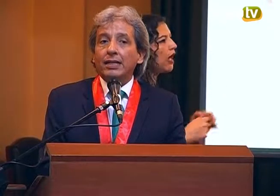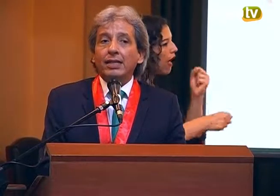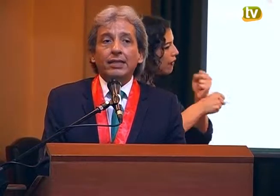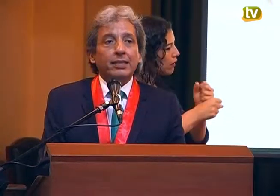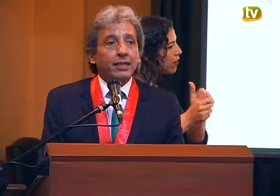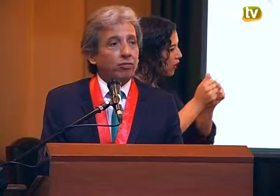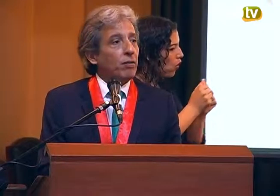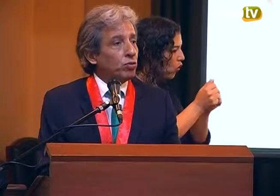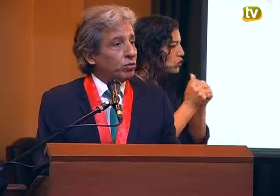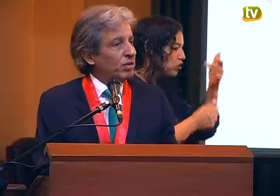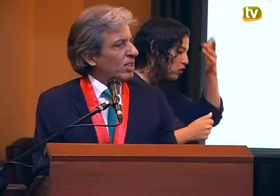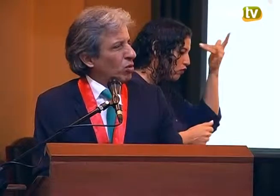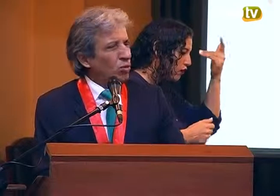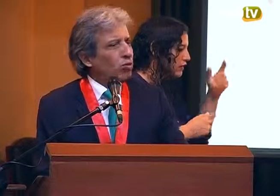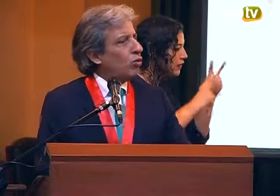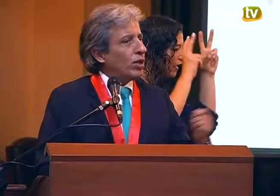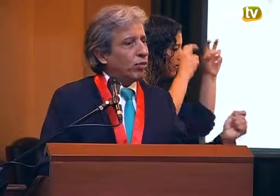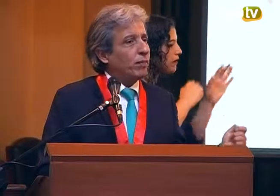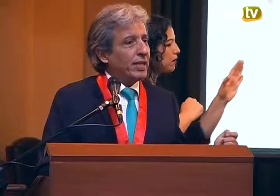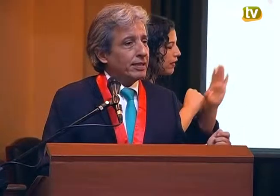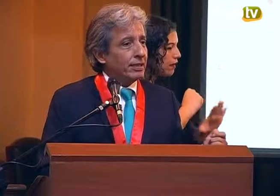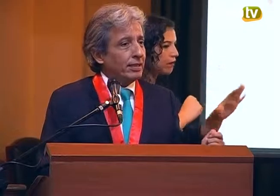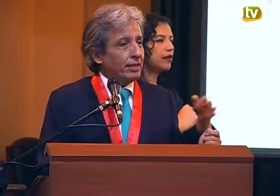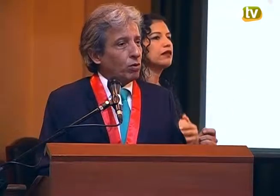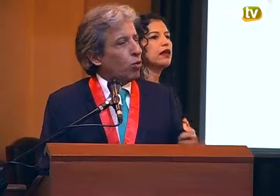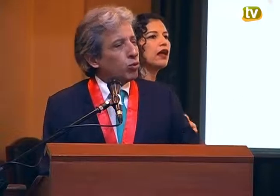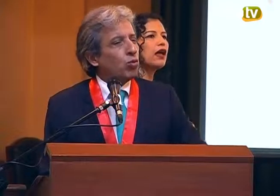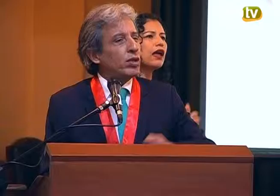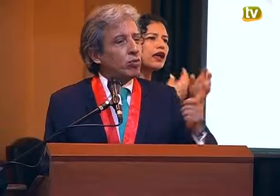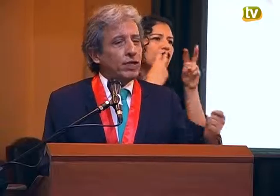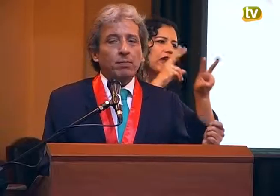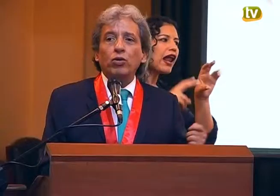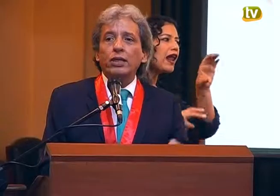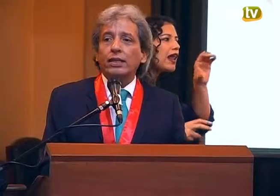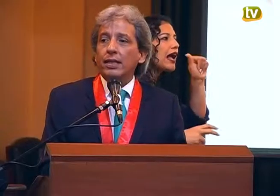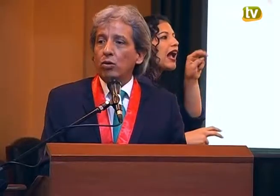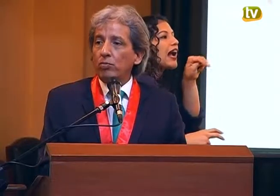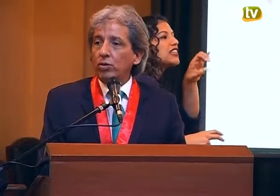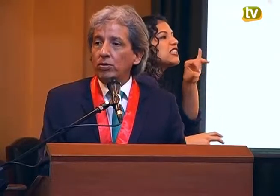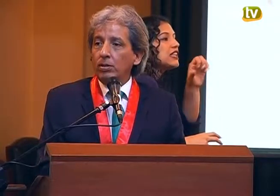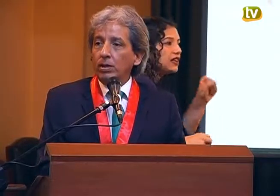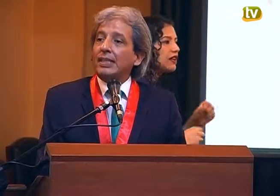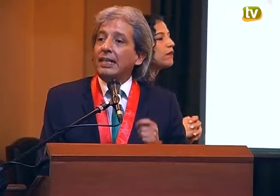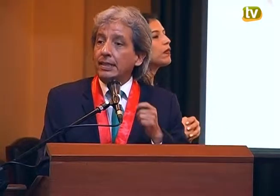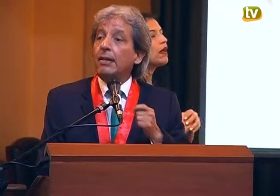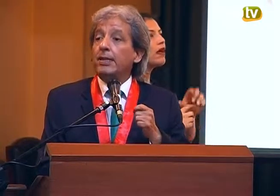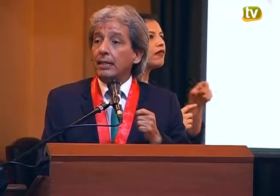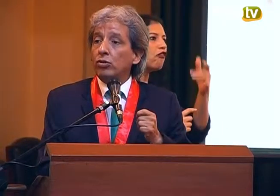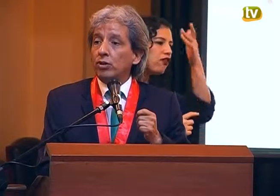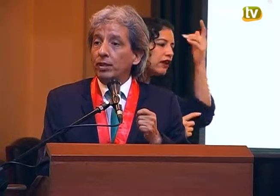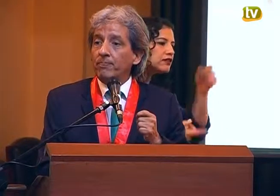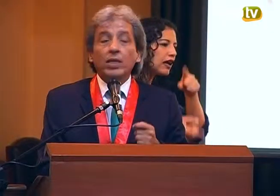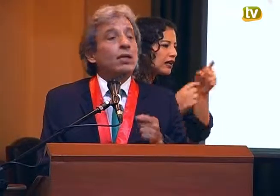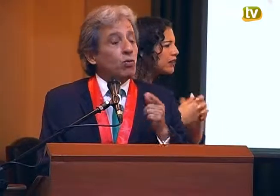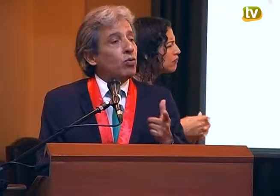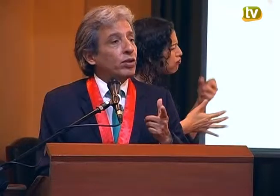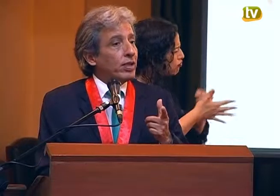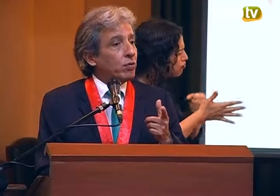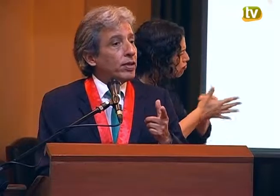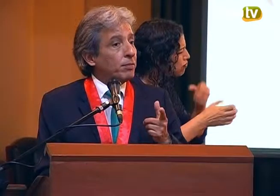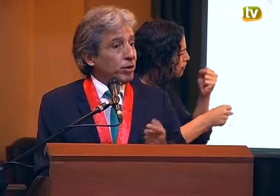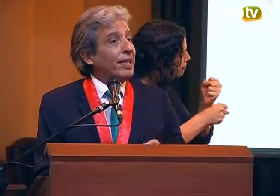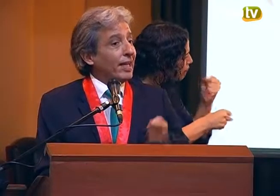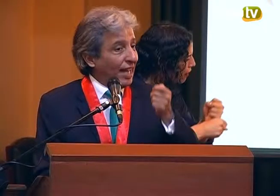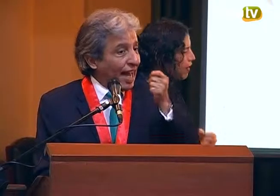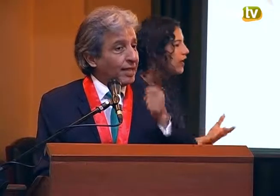la imagen del canciller Fabius, con toda su experiencia, con toda su vida política en el hombro, casi quebrándose, uno